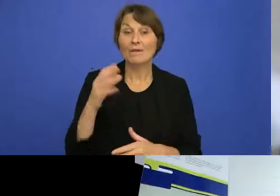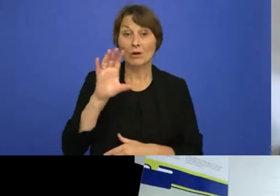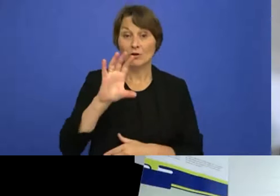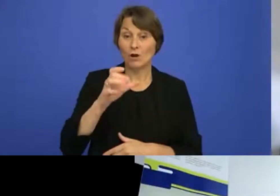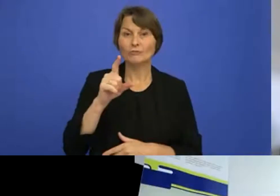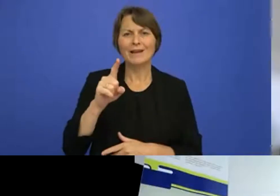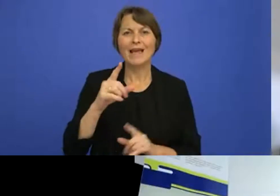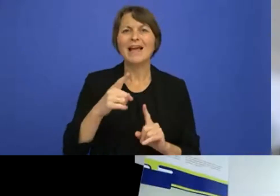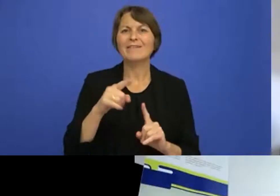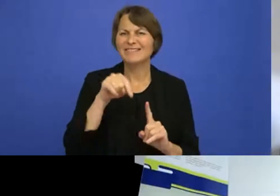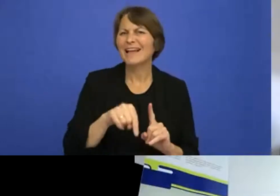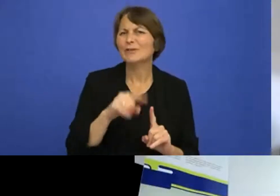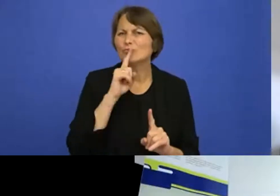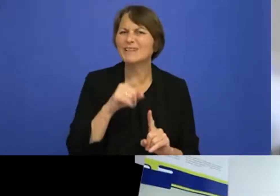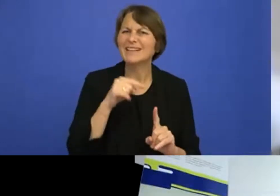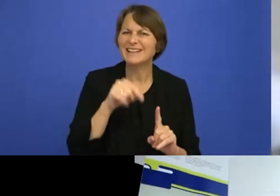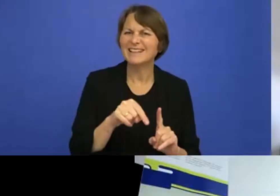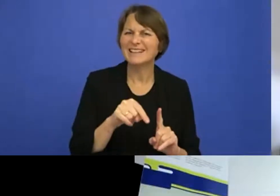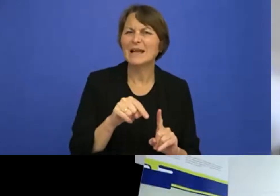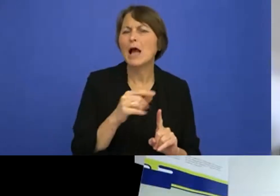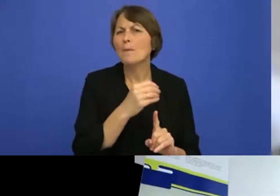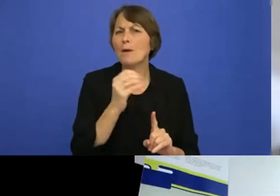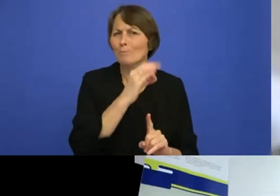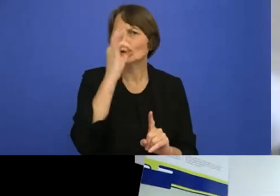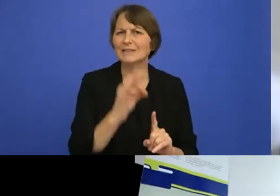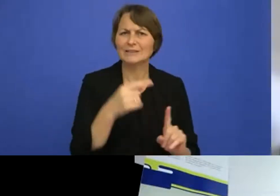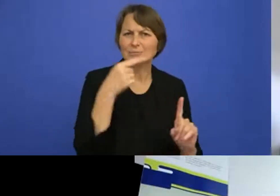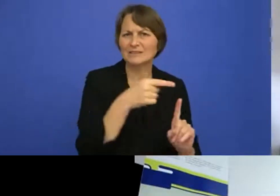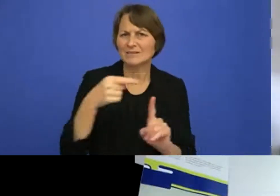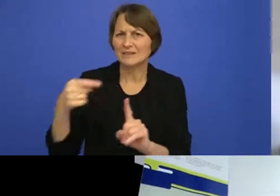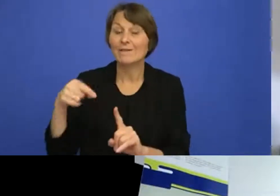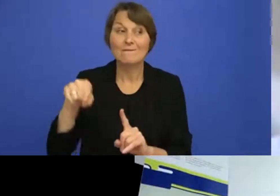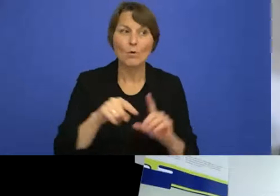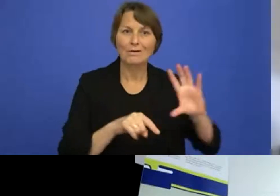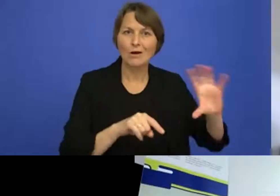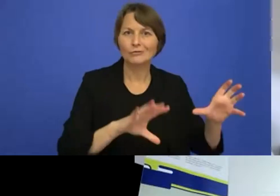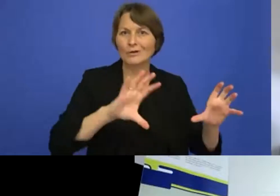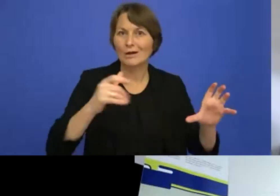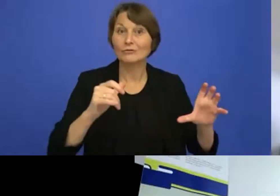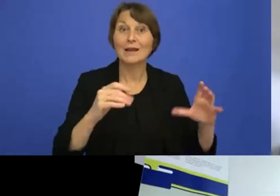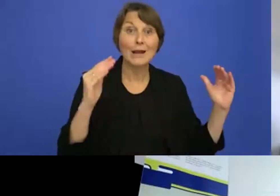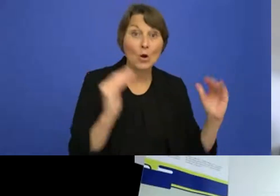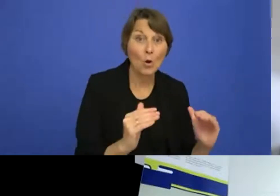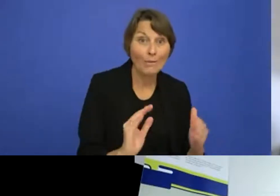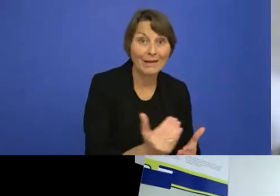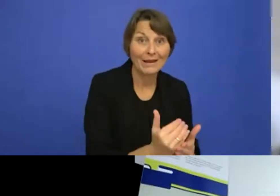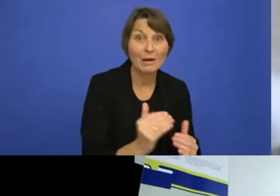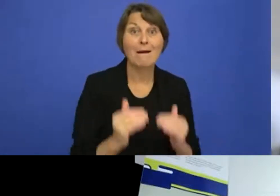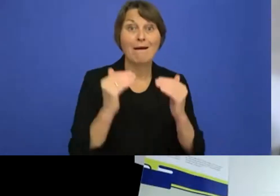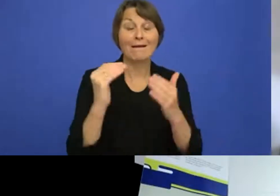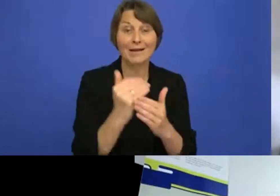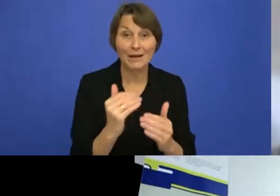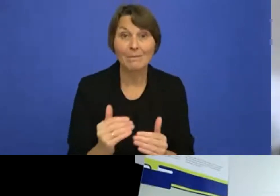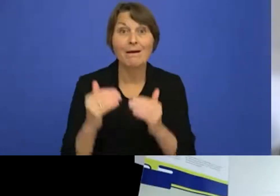de la petite enfance, c'est quelque chose qui, le montant représente 2,2% pour les pays à